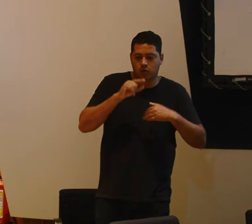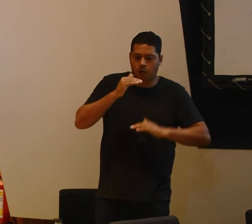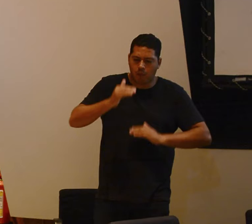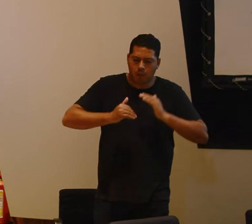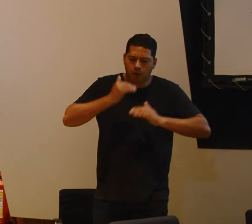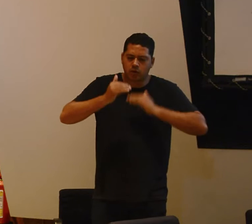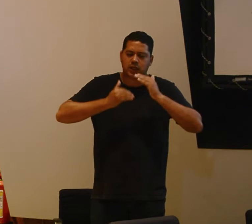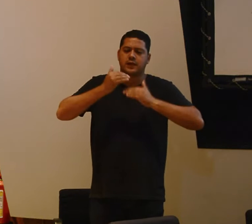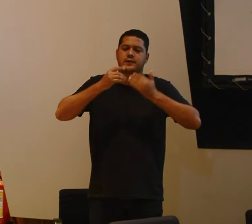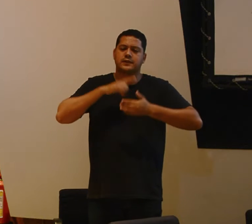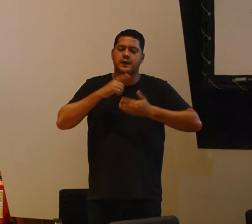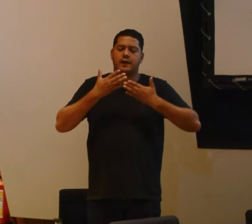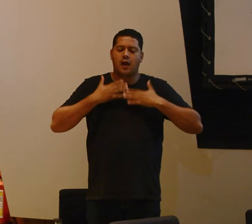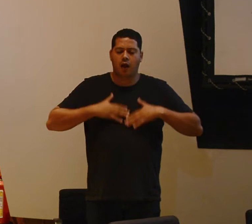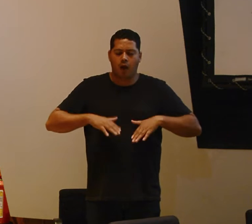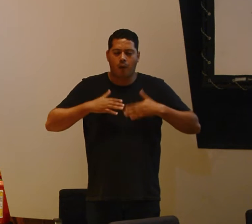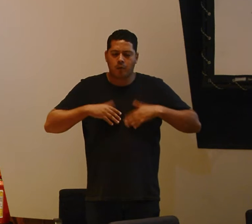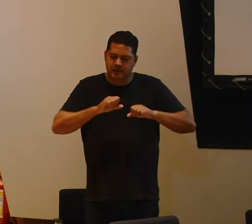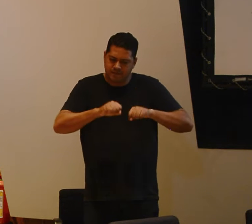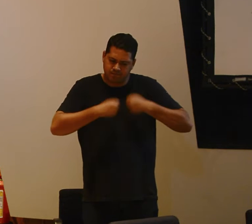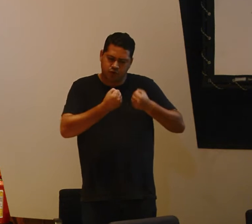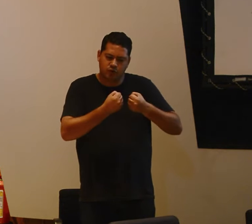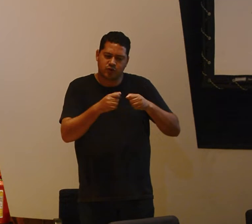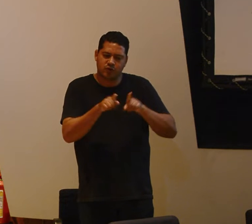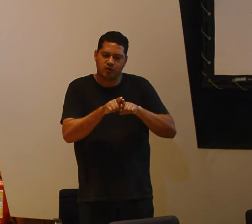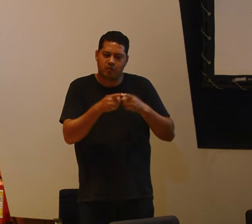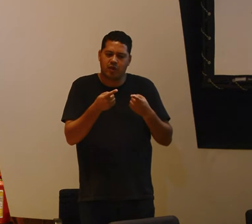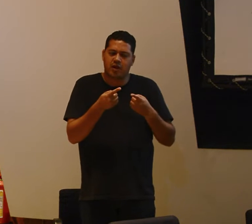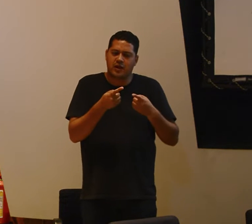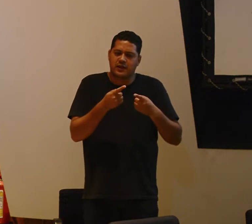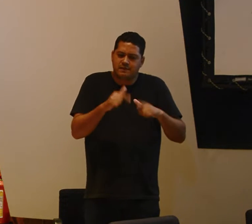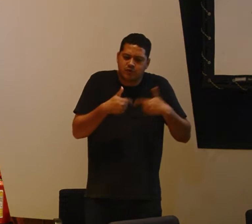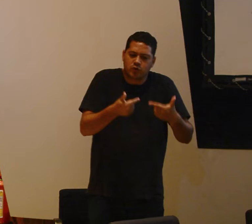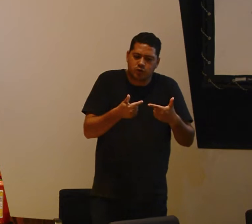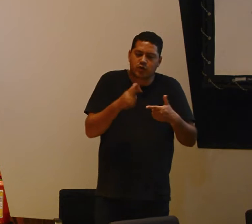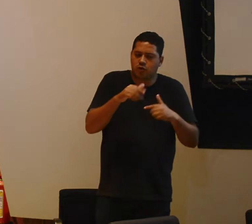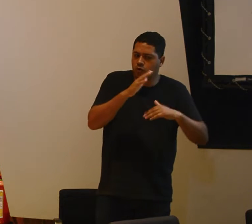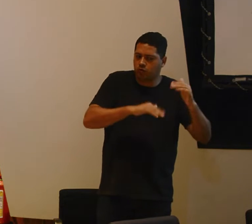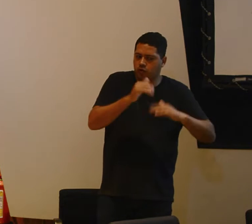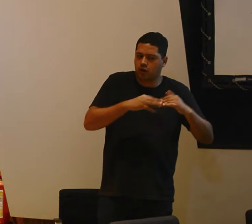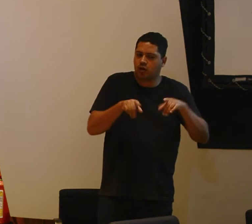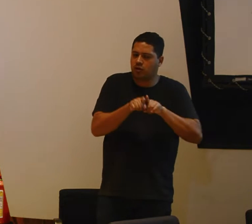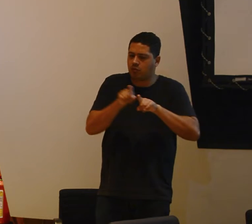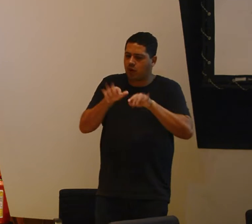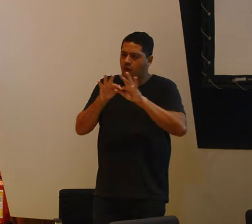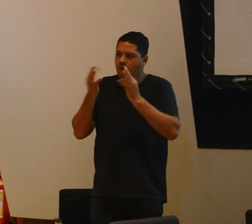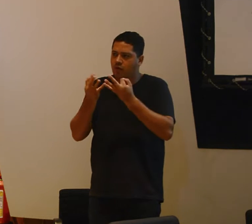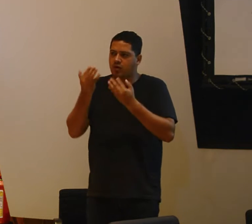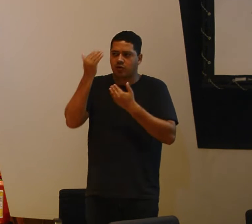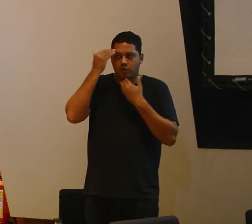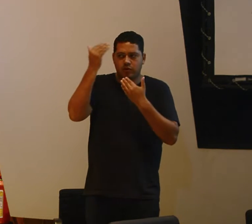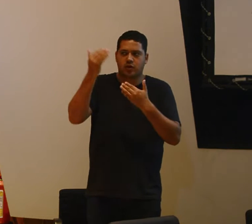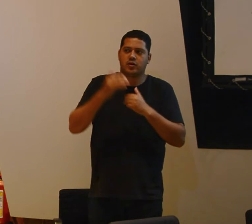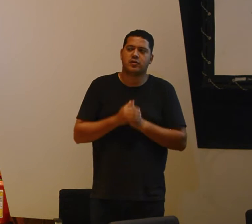processo que exige calma, dedicação e destreza, tanto dos profissionais quanto da família. Muito